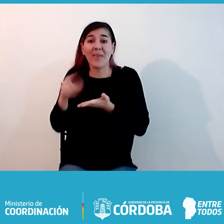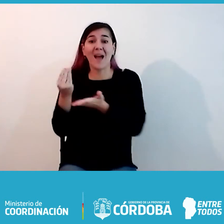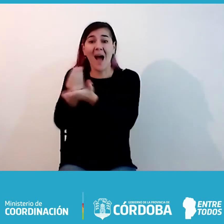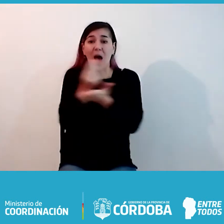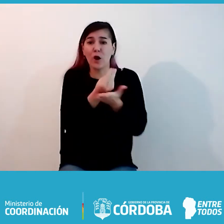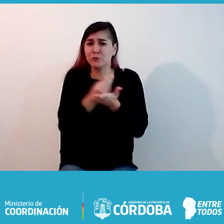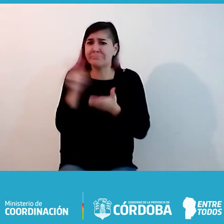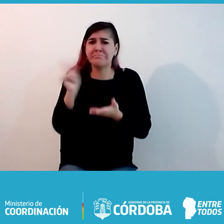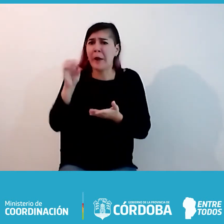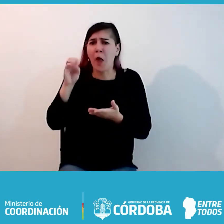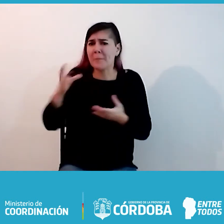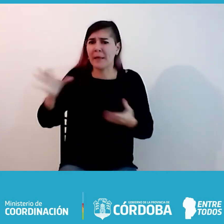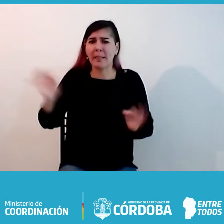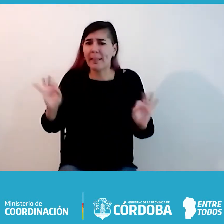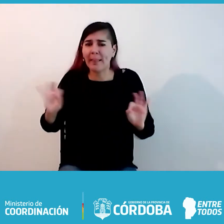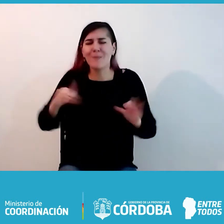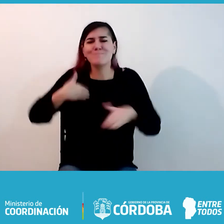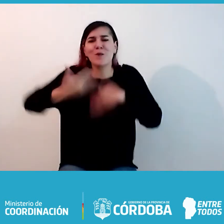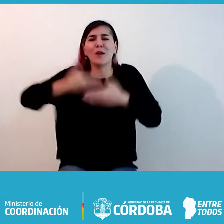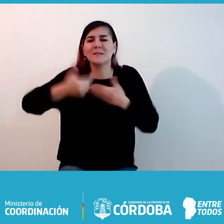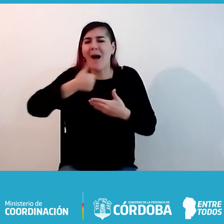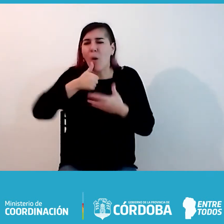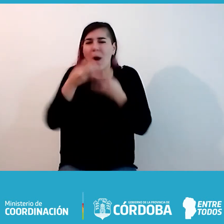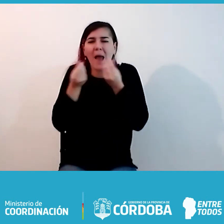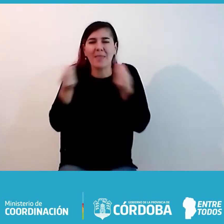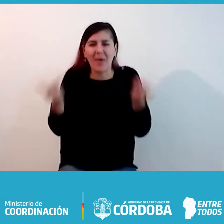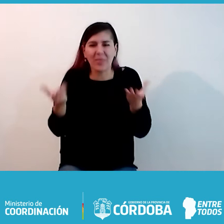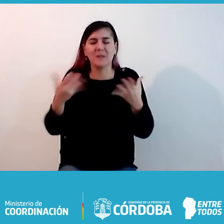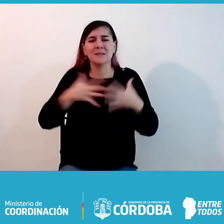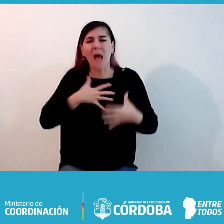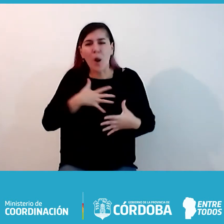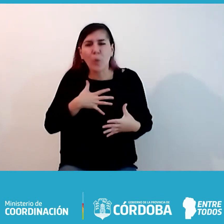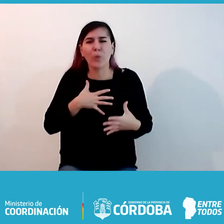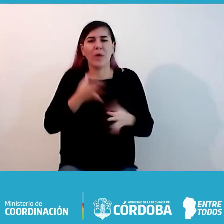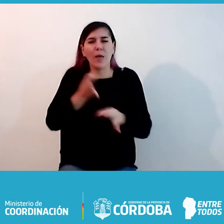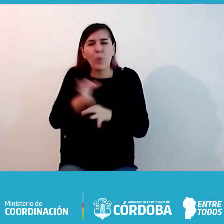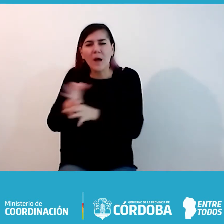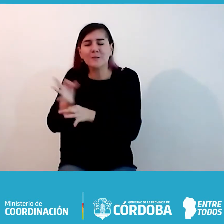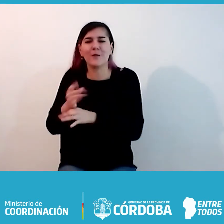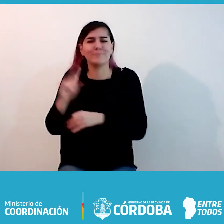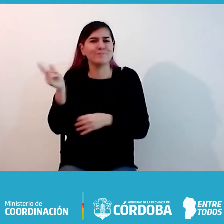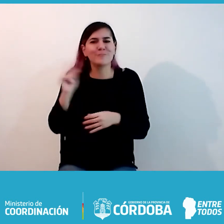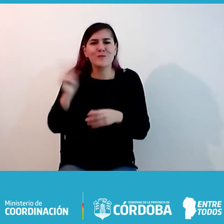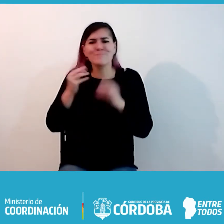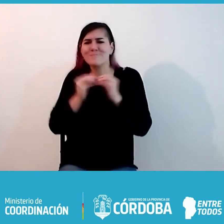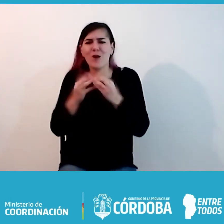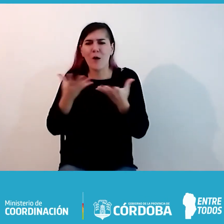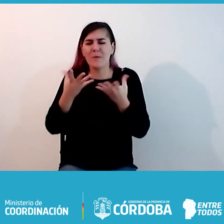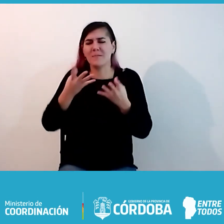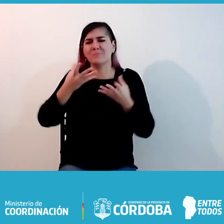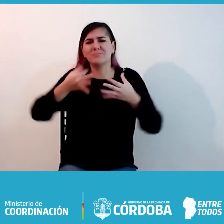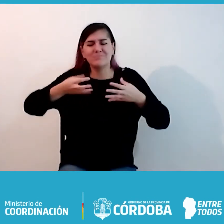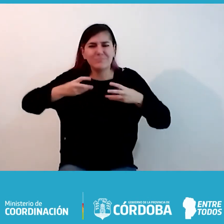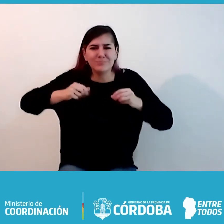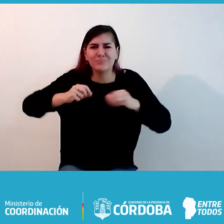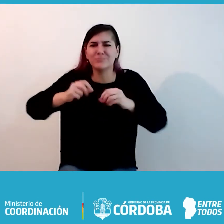de progreso. Progreso es tener agua de calidad, educación y salud, y no que nos fumiguen. Paren de fumigarnos, de